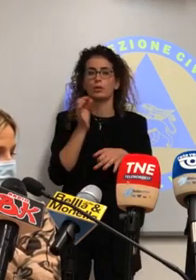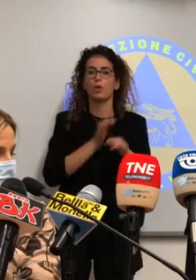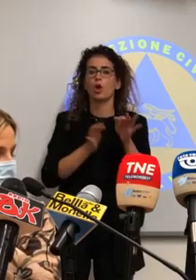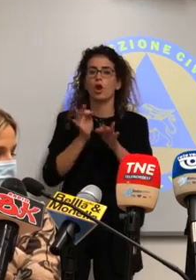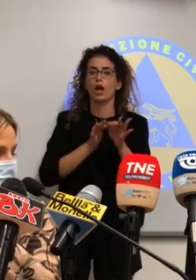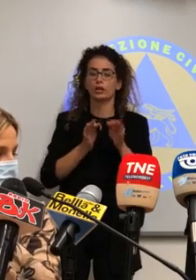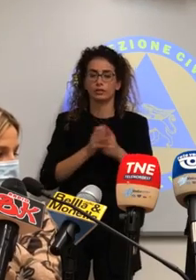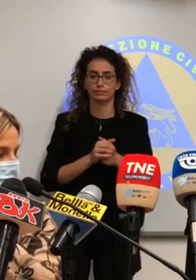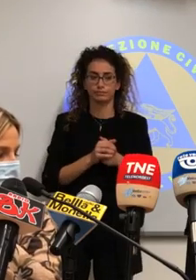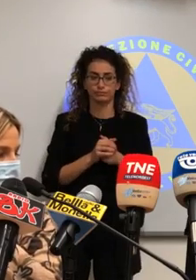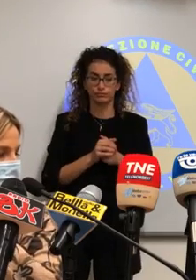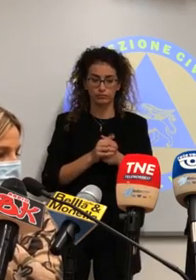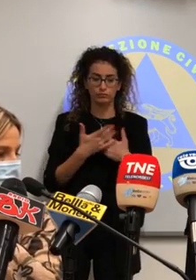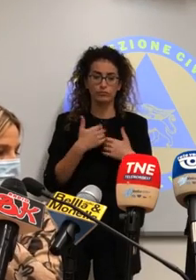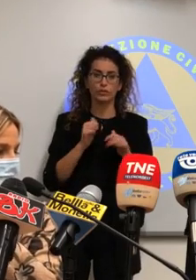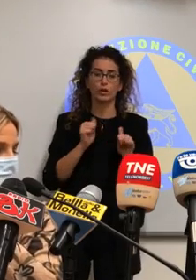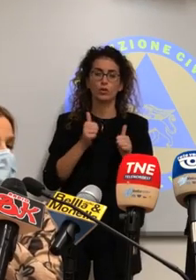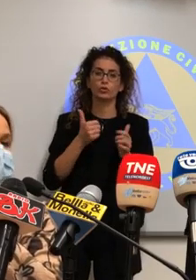abbiamo fatto